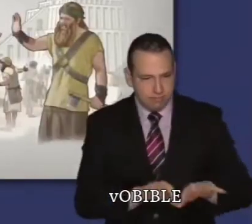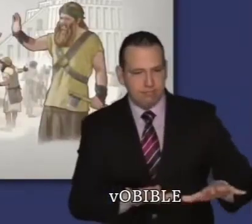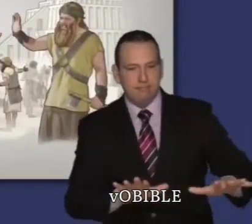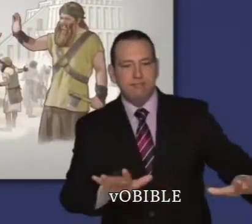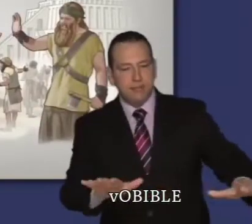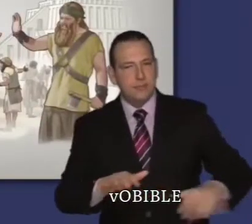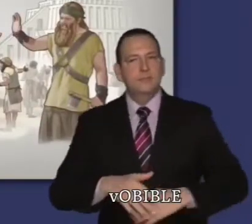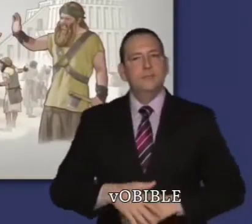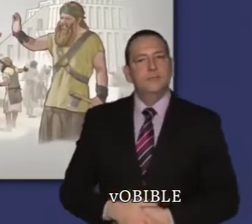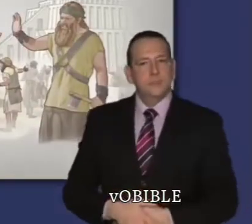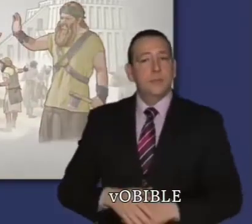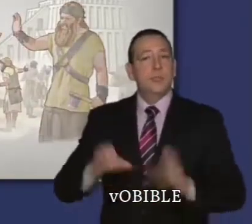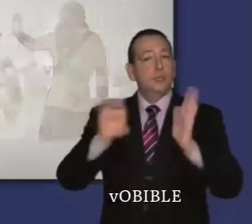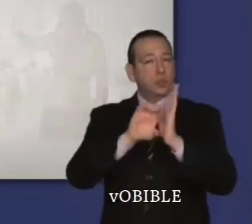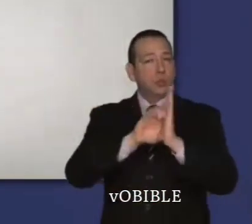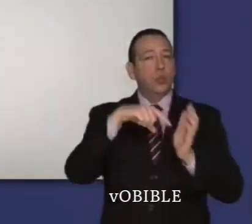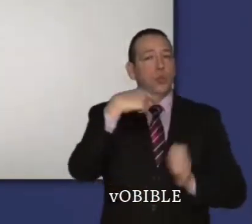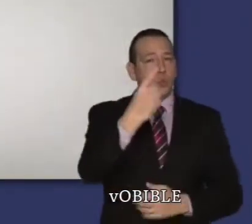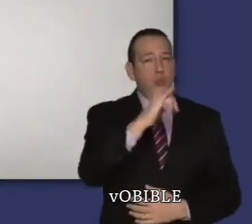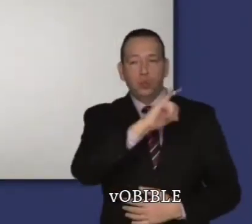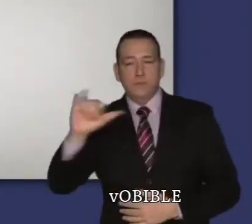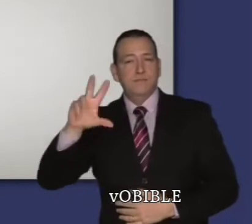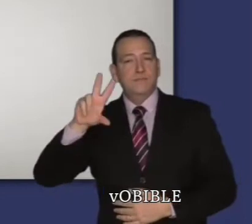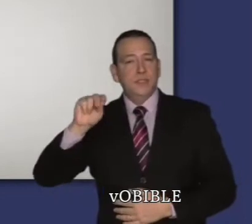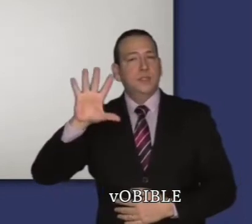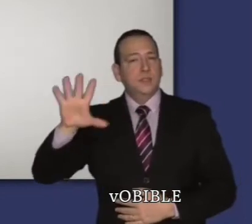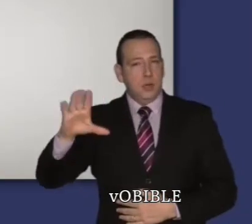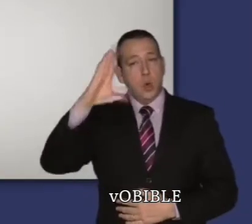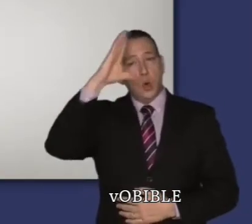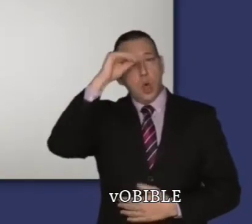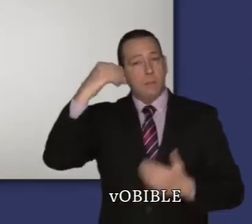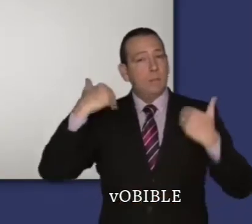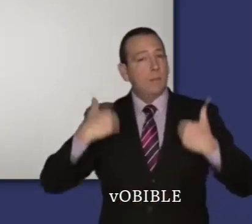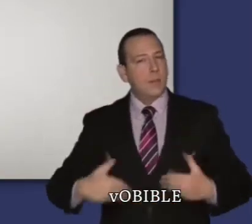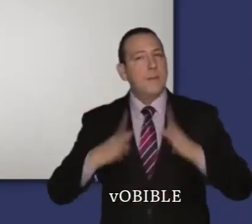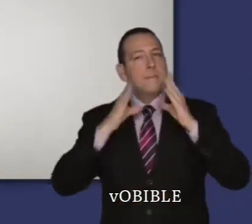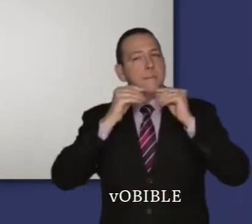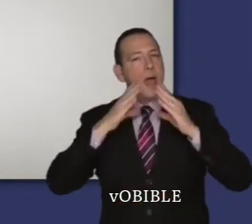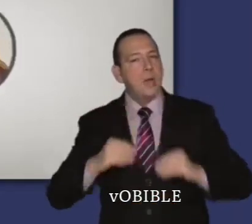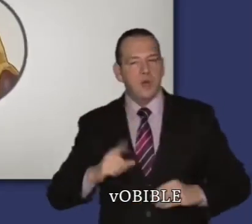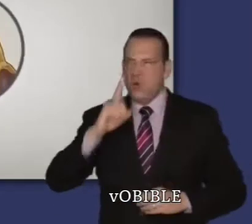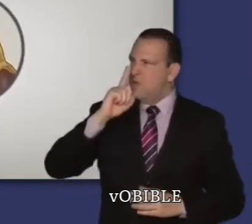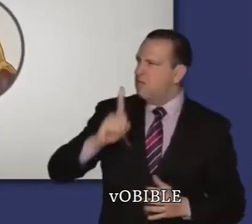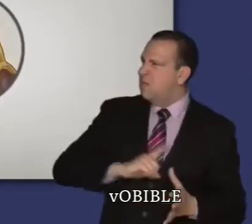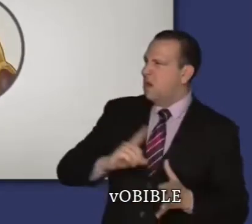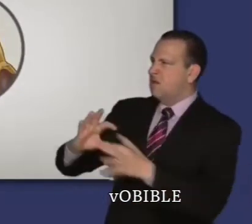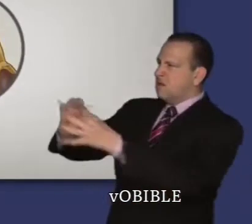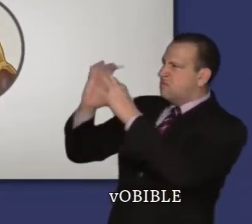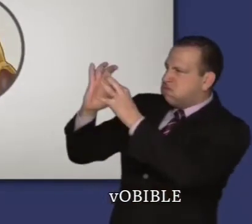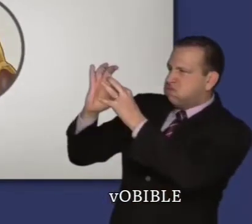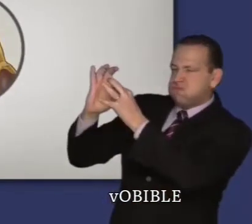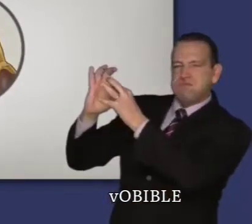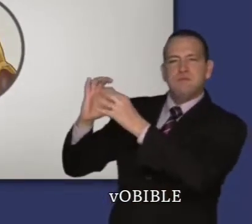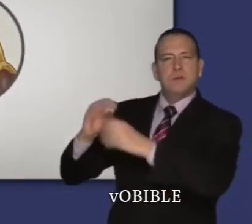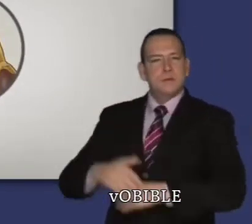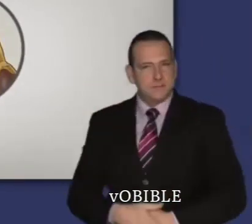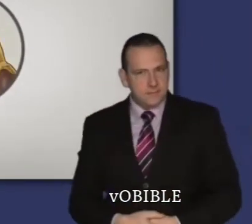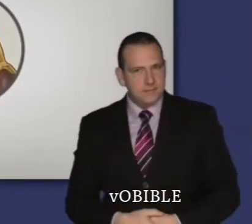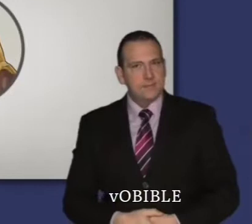qu'ils se dispersent. Les chapitres 11 à 25 parlent principalement d'Abraham, un homme de